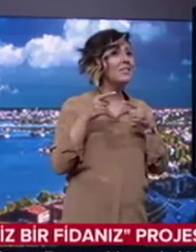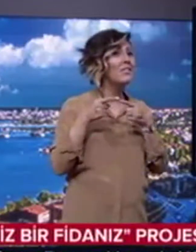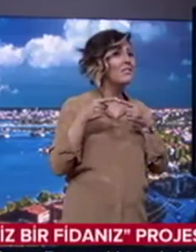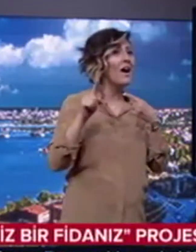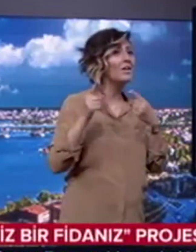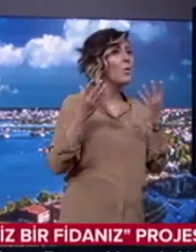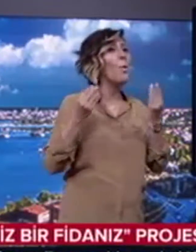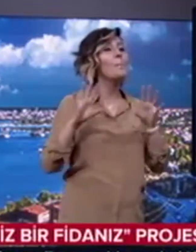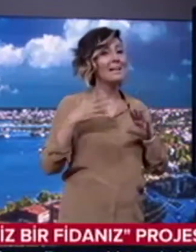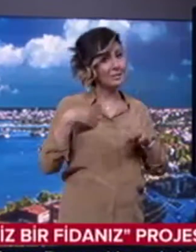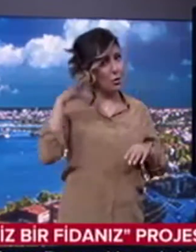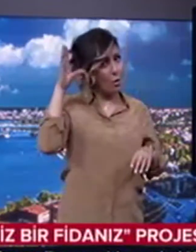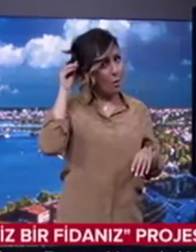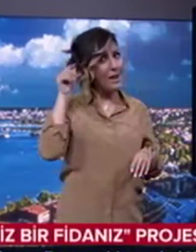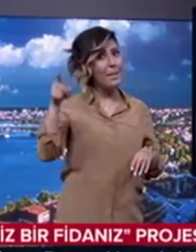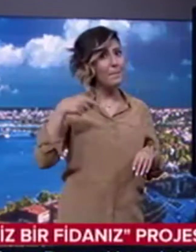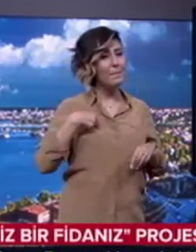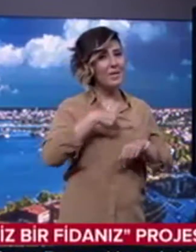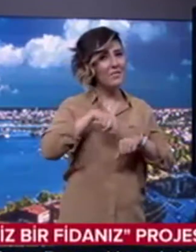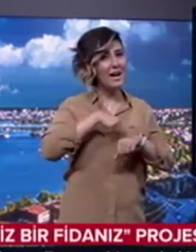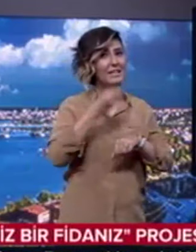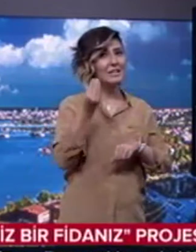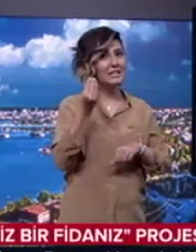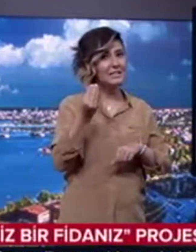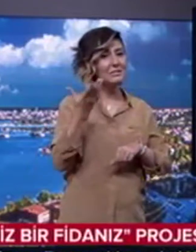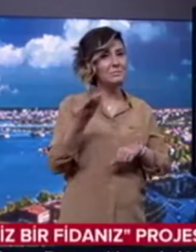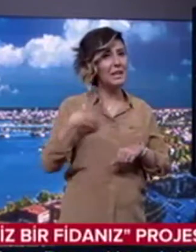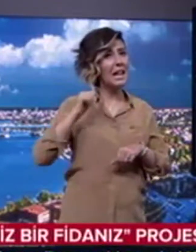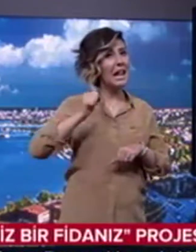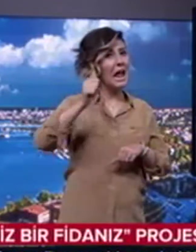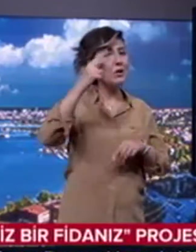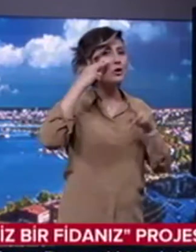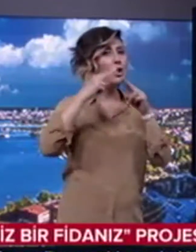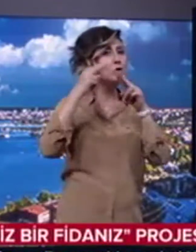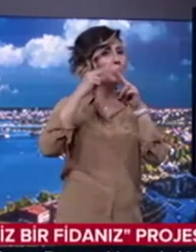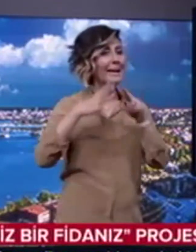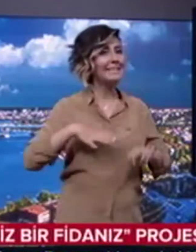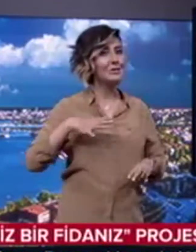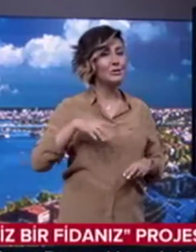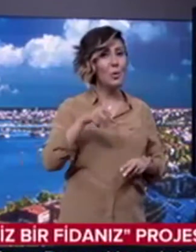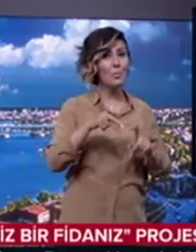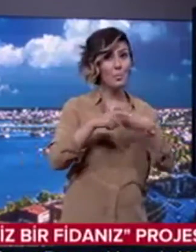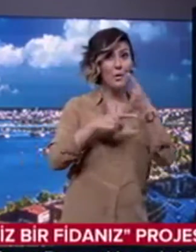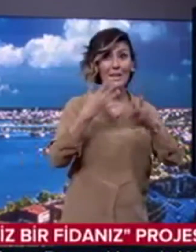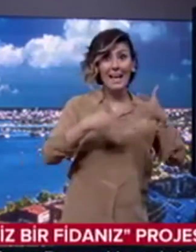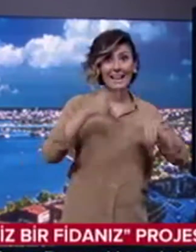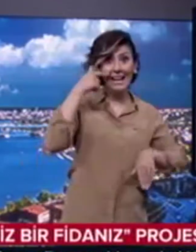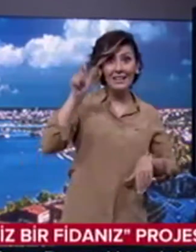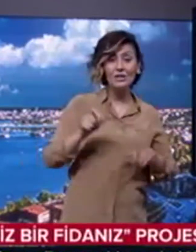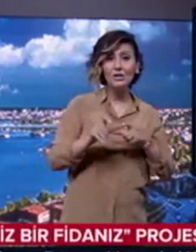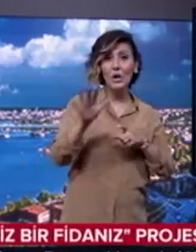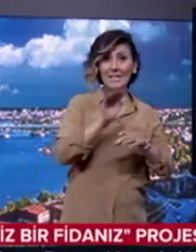olmadığını öğrendik. Birlikte güzel vakit geçiriyoruz. İleride de görüşmeyi düşünüyoruz. Projeyle engelli bireyler sosyal